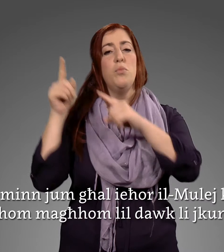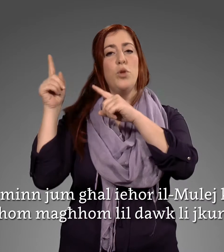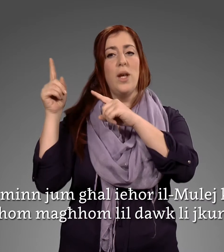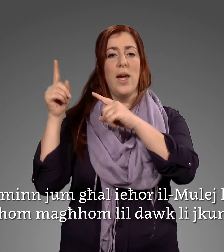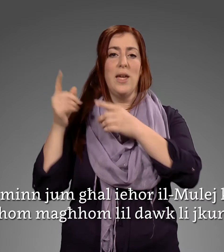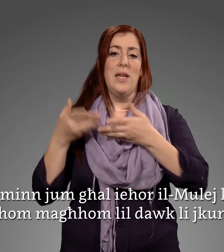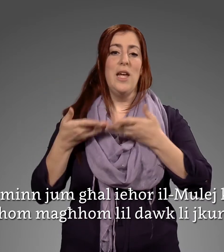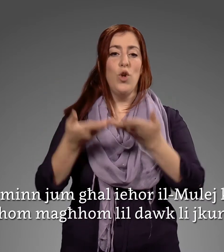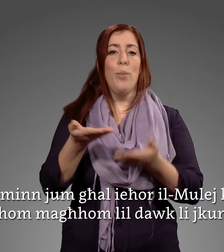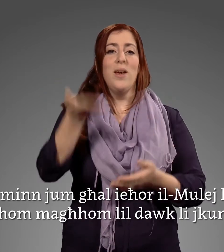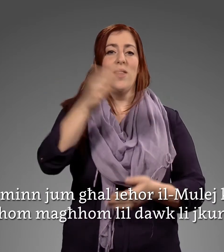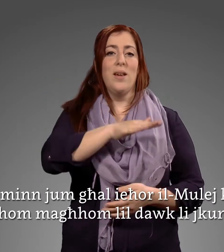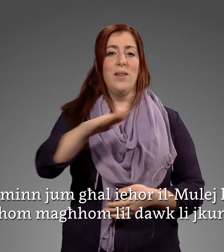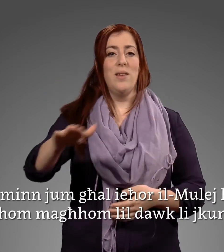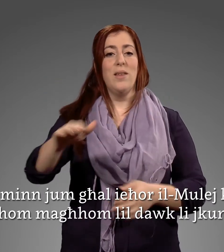lil dawk li jkunu salvi.